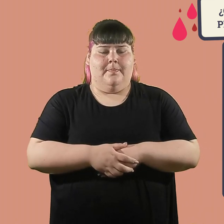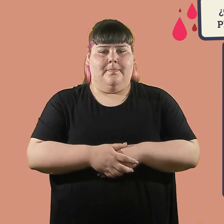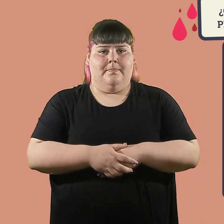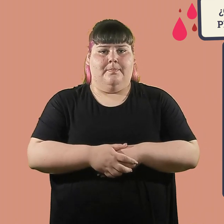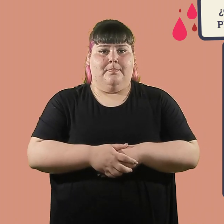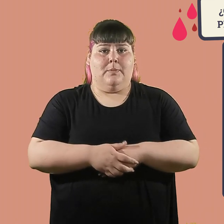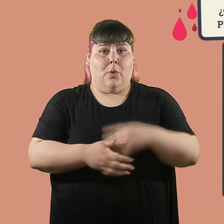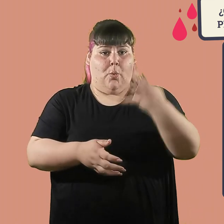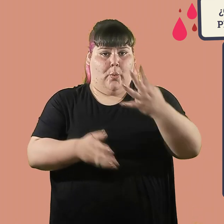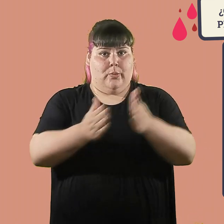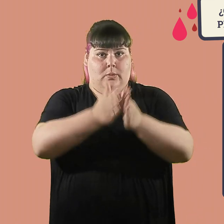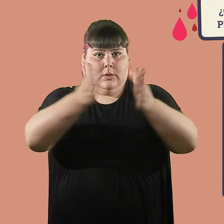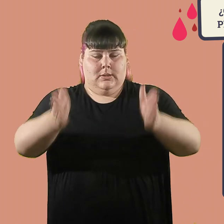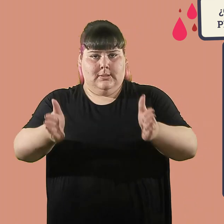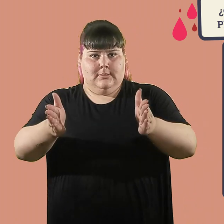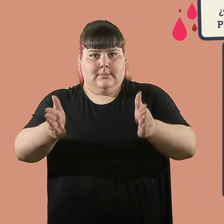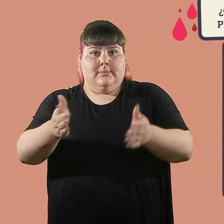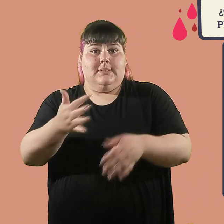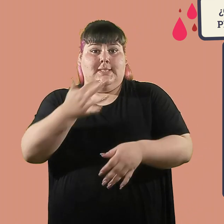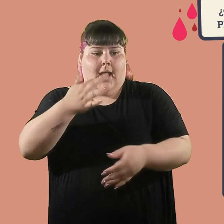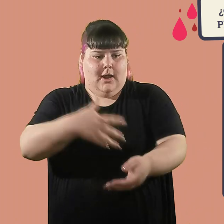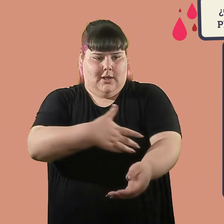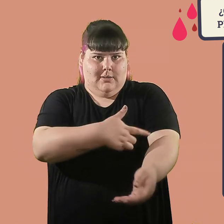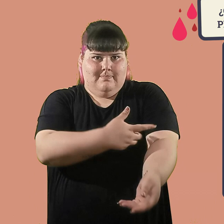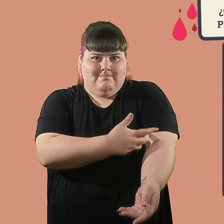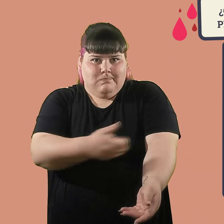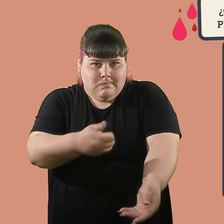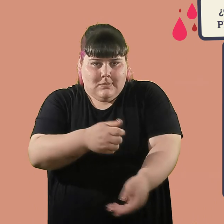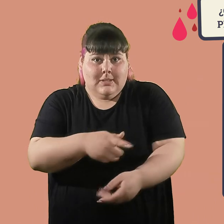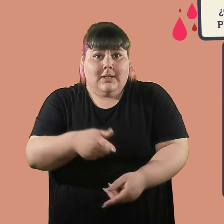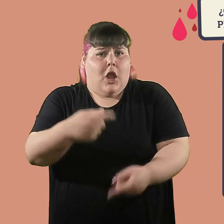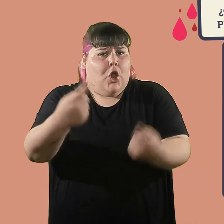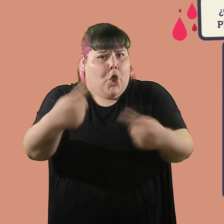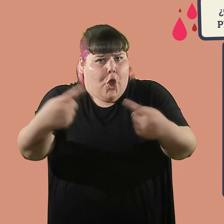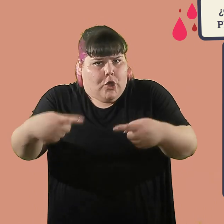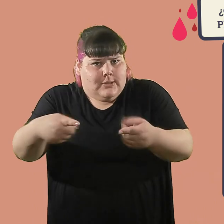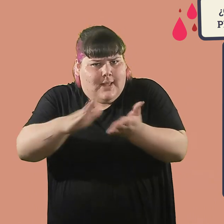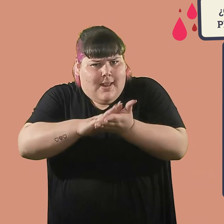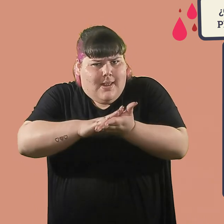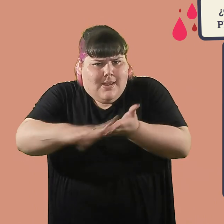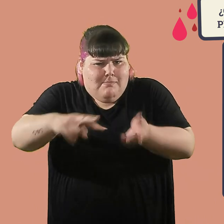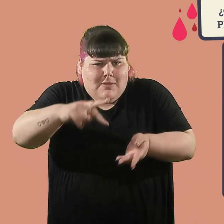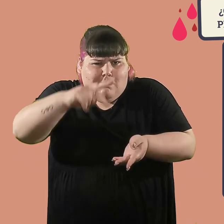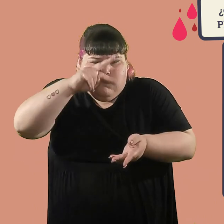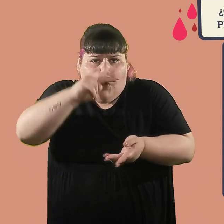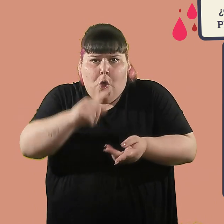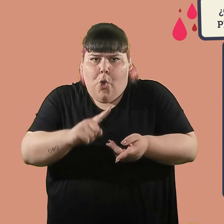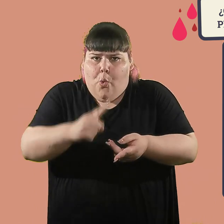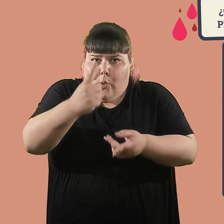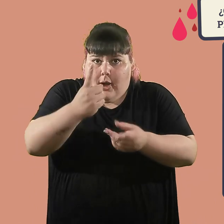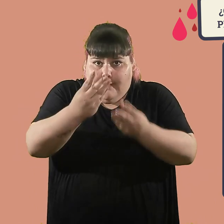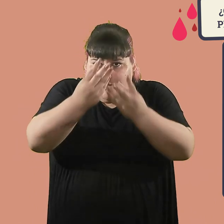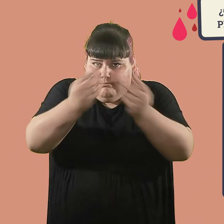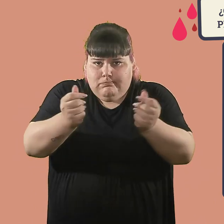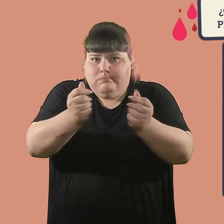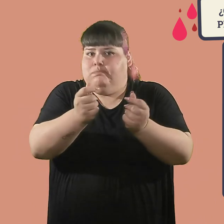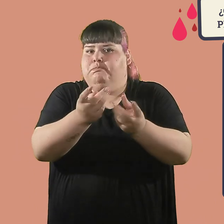4. Extracción. Se realiza con material estéril y de un solo uso que luego es